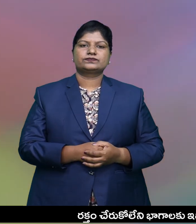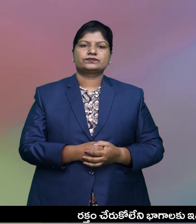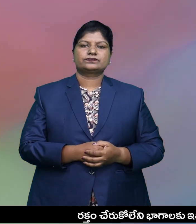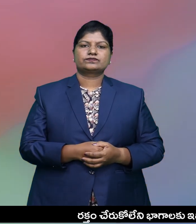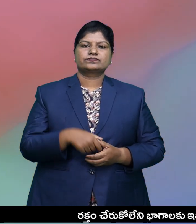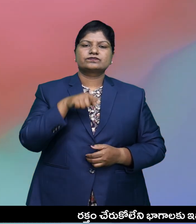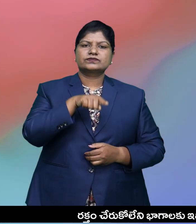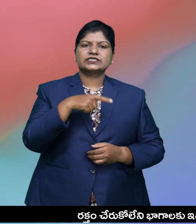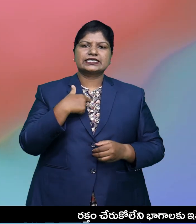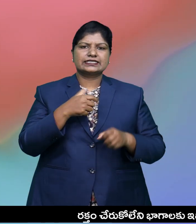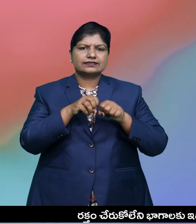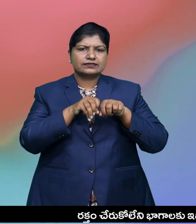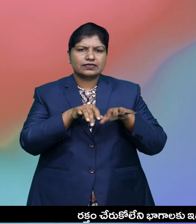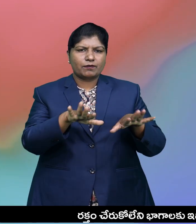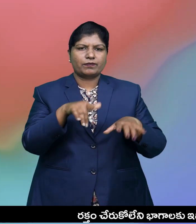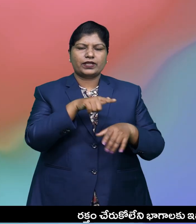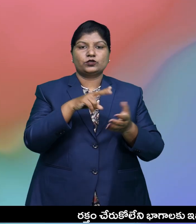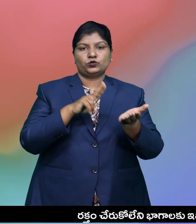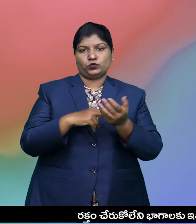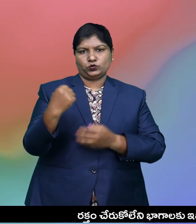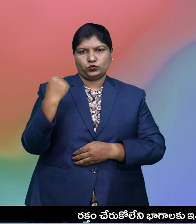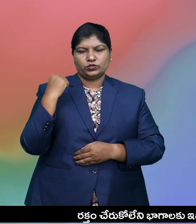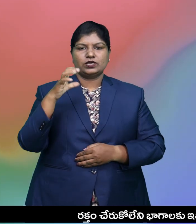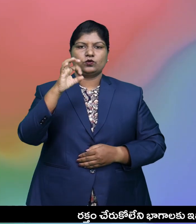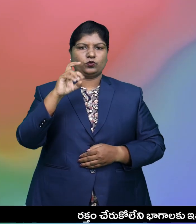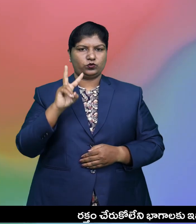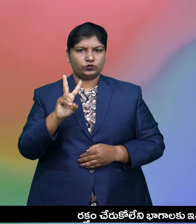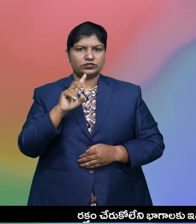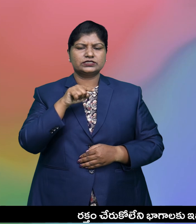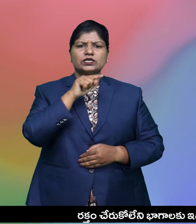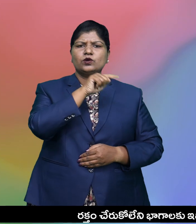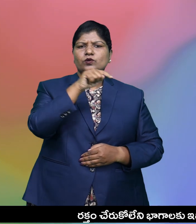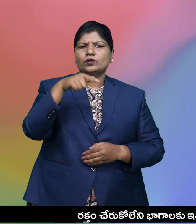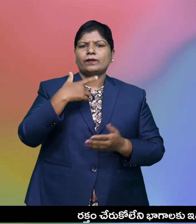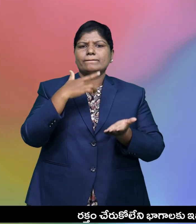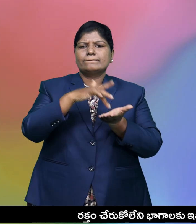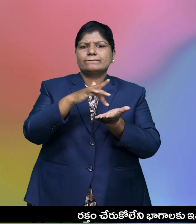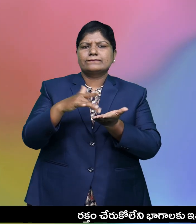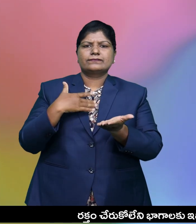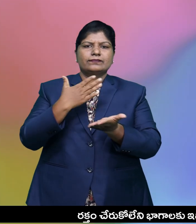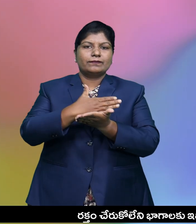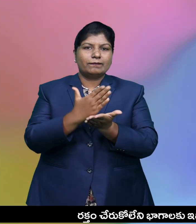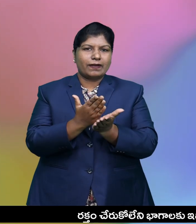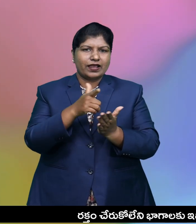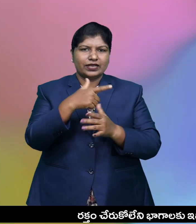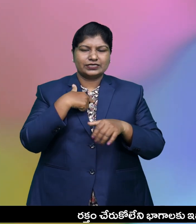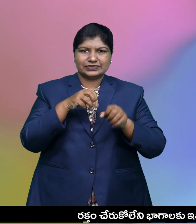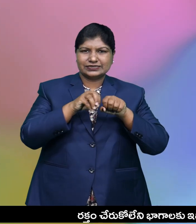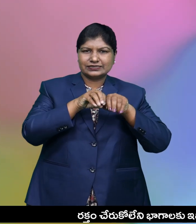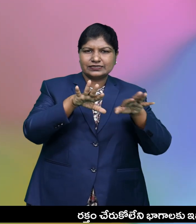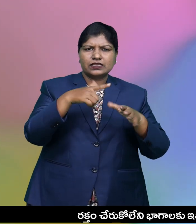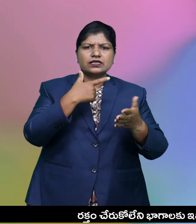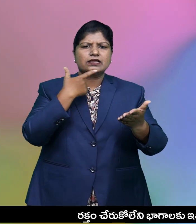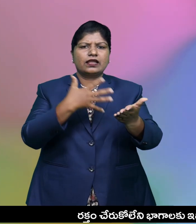రక్తం చేరుకోలేని భాగాలకు ఇది పోషకాలు మరియు ఆక్సిజన్ను సరఫరా చేస్తుంది.